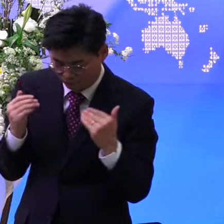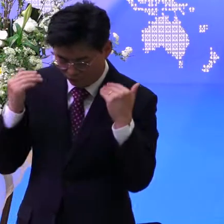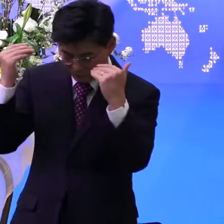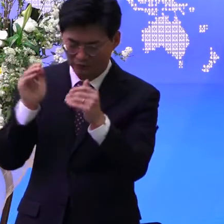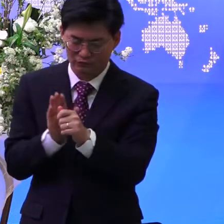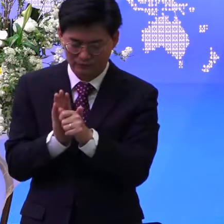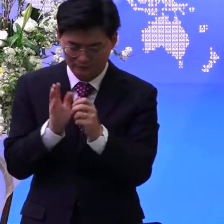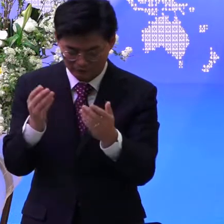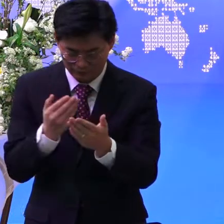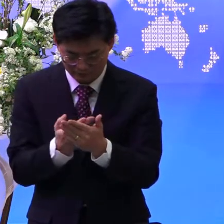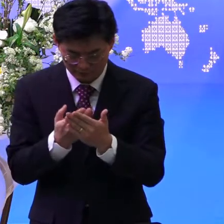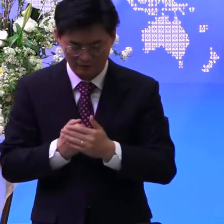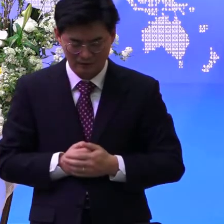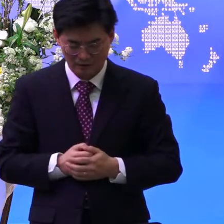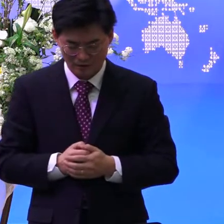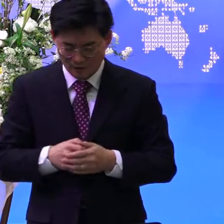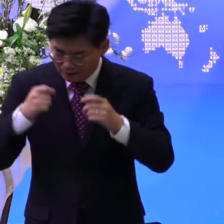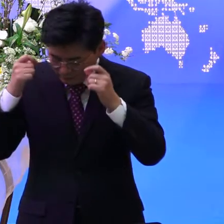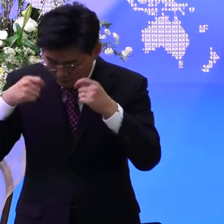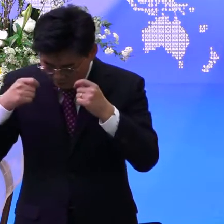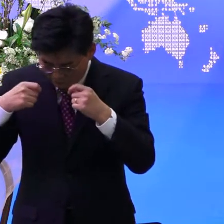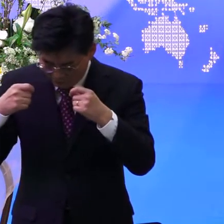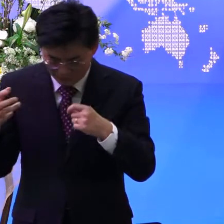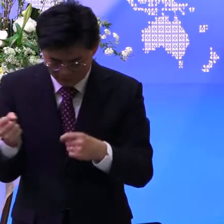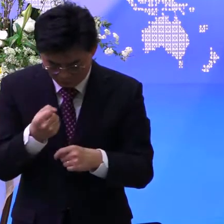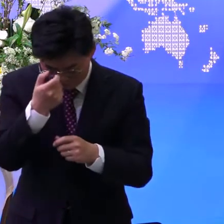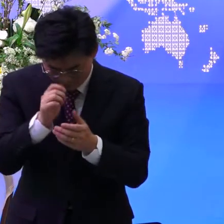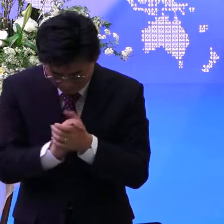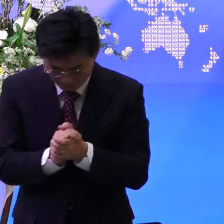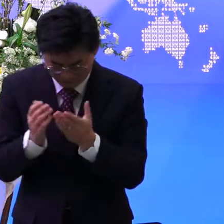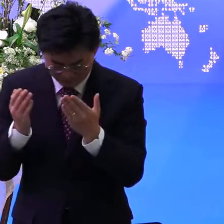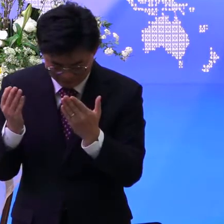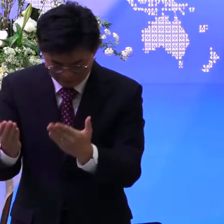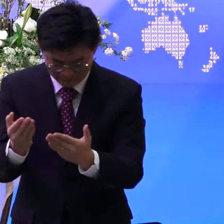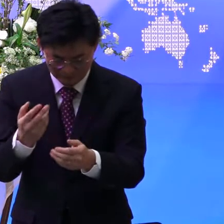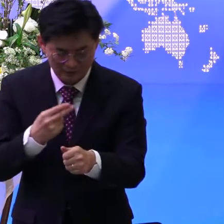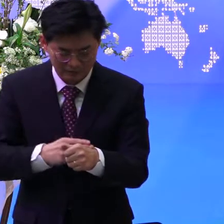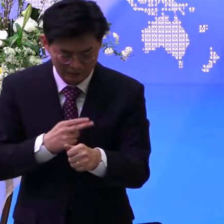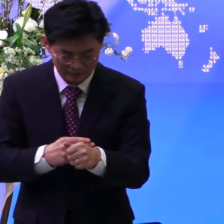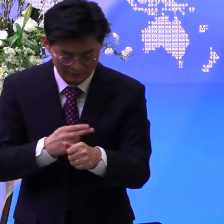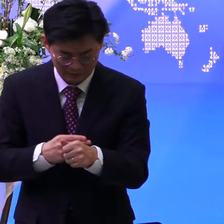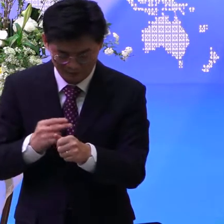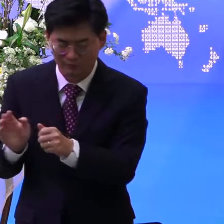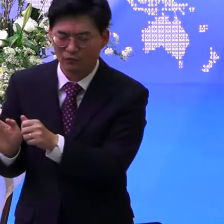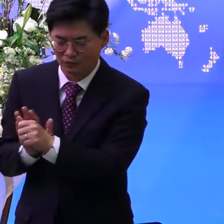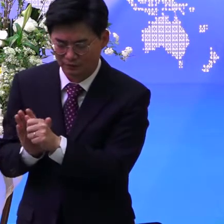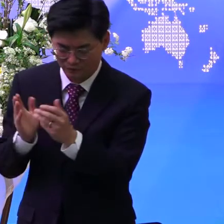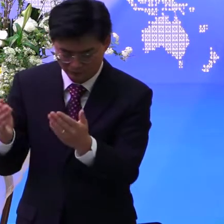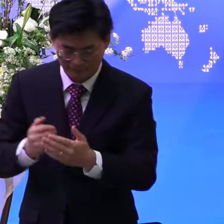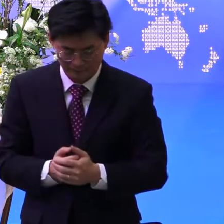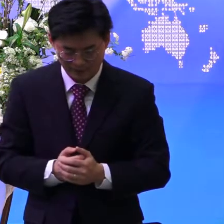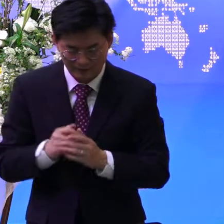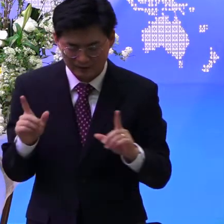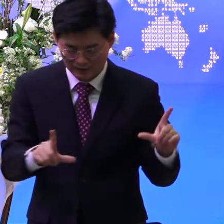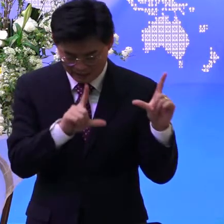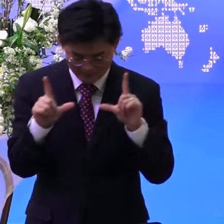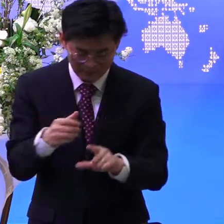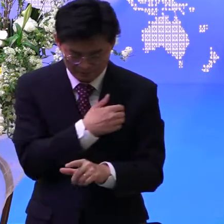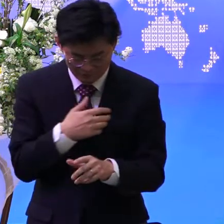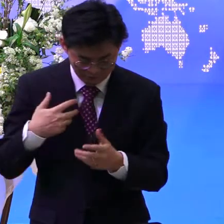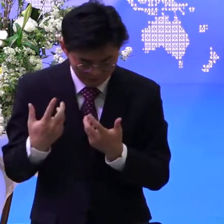그 영혼들을 위해 눈물로 기도하며 애쓰는 교사들을 위로하여 주시고 그들의 인생이 더욱 급해지며 삶이 더욱